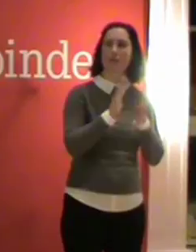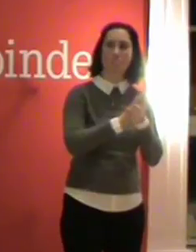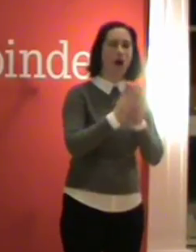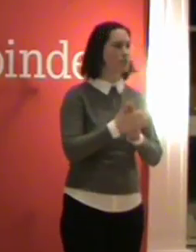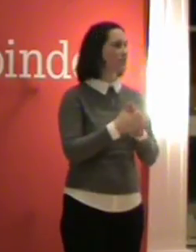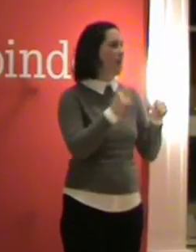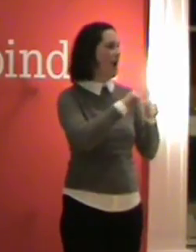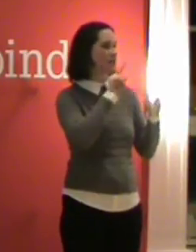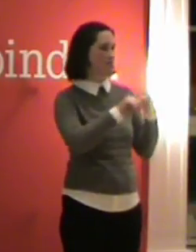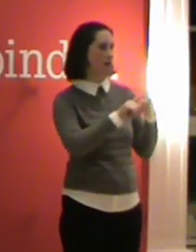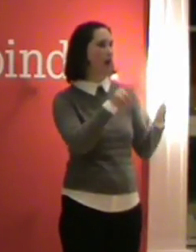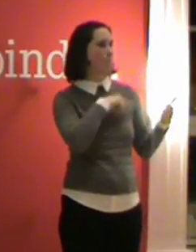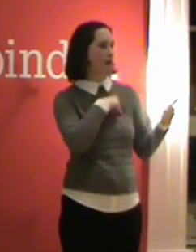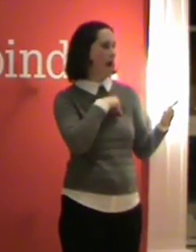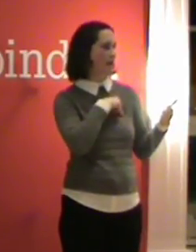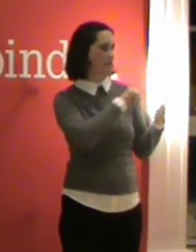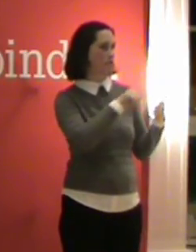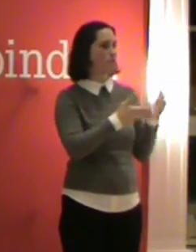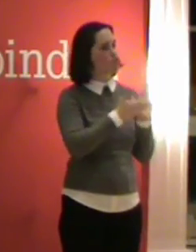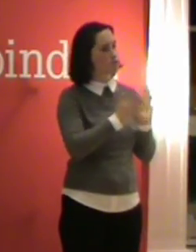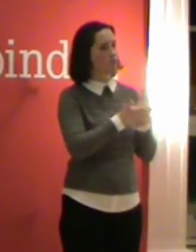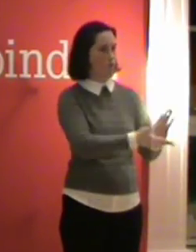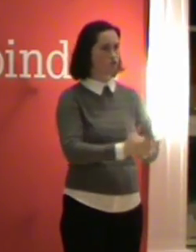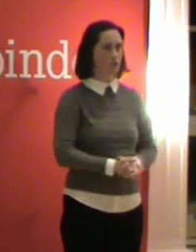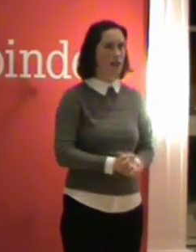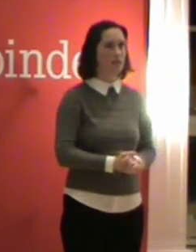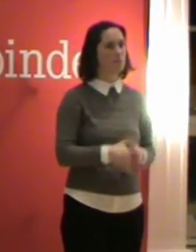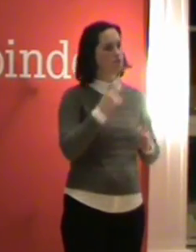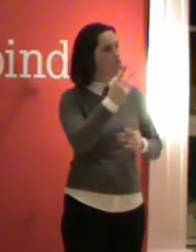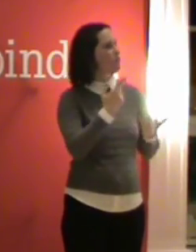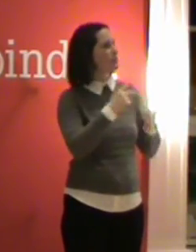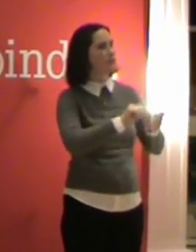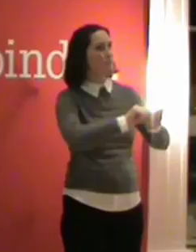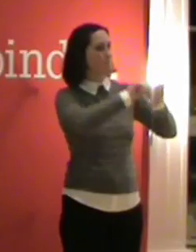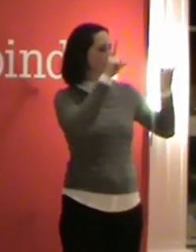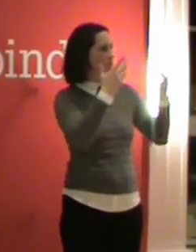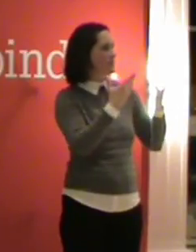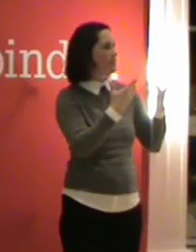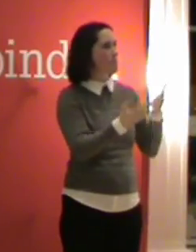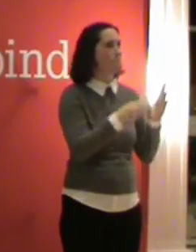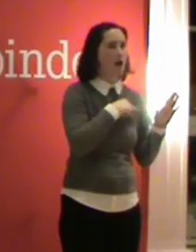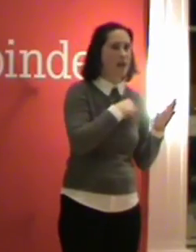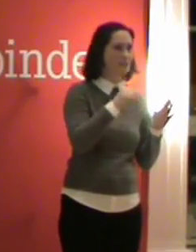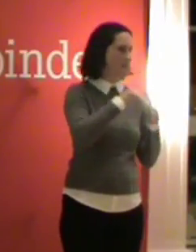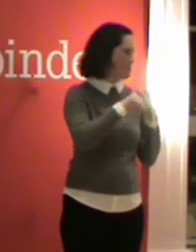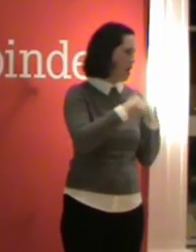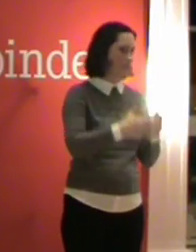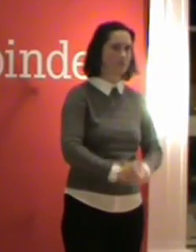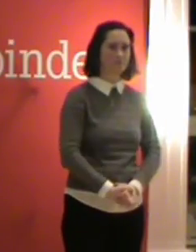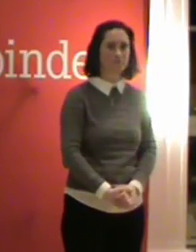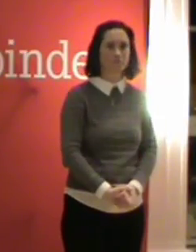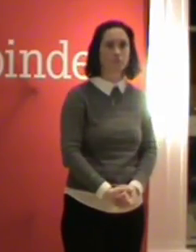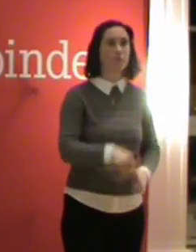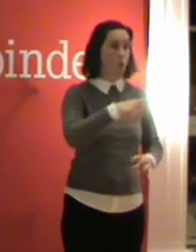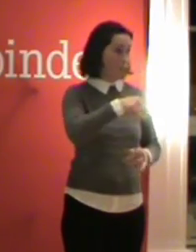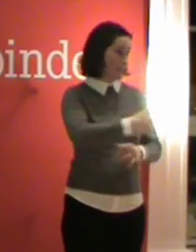zwei Preisträger vorstellt, und damit man sich mal ein Bild machen kann, was da eigentlich passiert. Und das wird ja auch